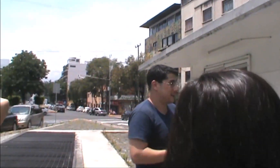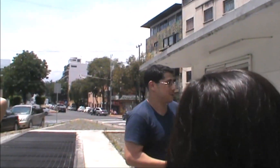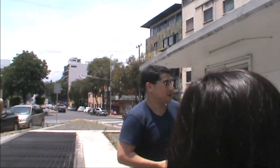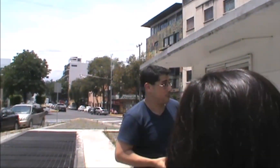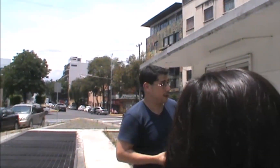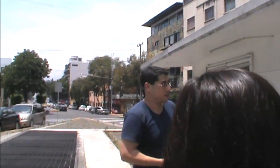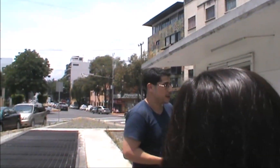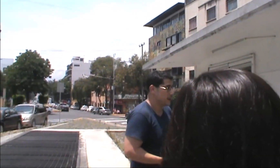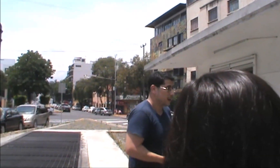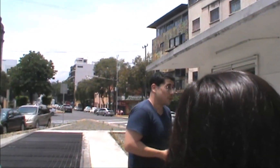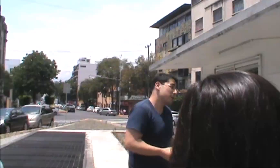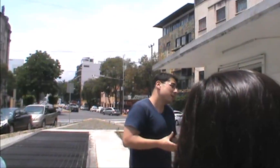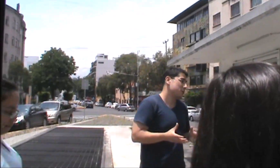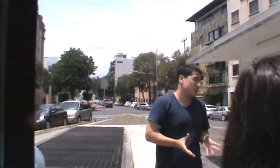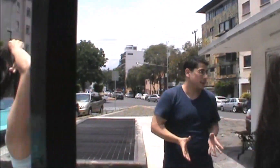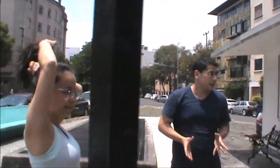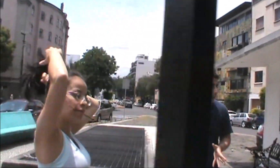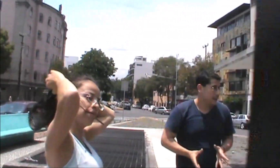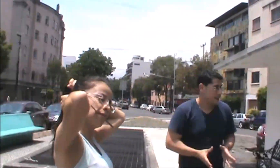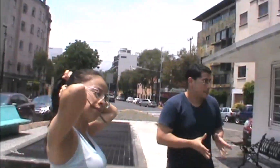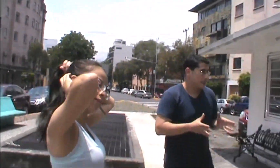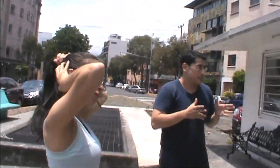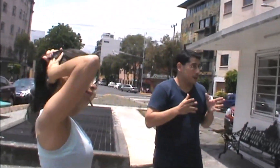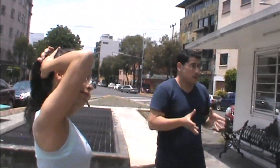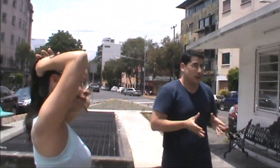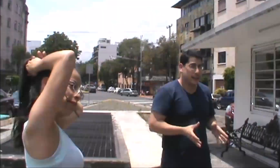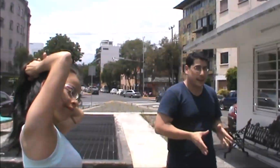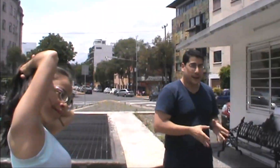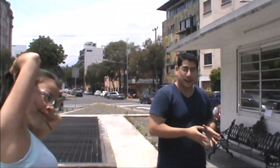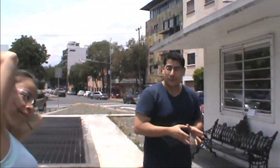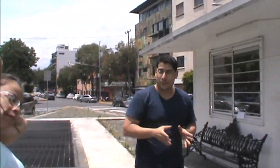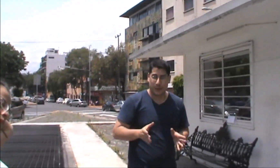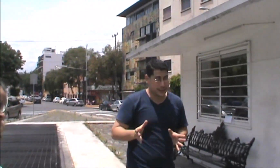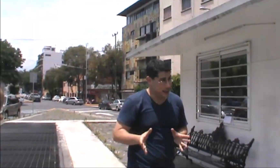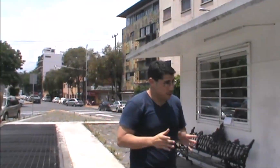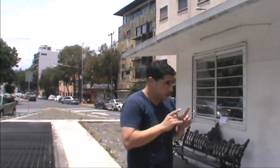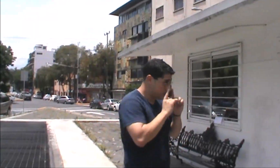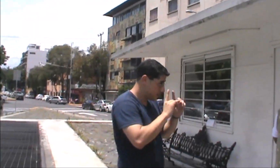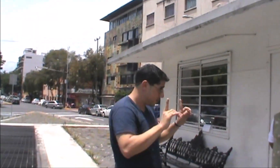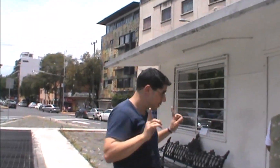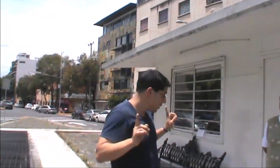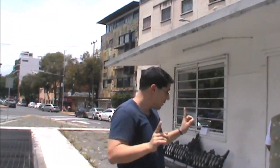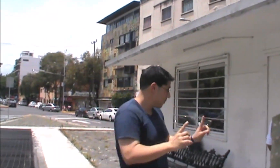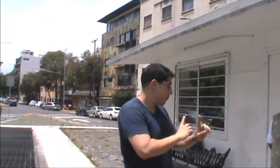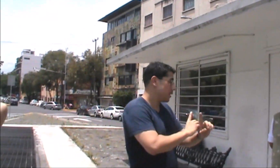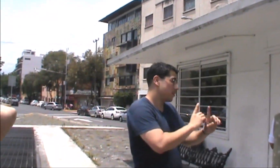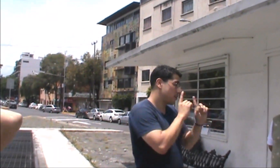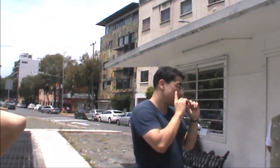uno para bueno. Tiene uno que andar, pues sí, a lo mejor viendo con la